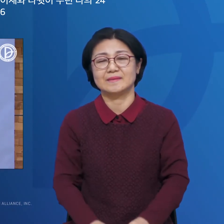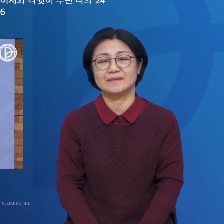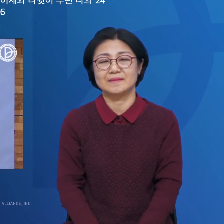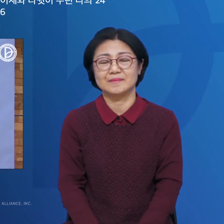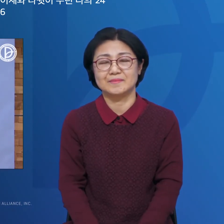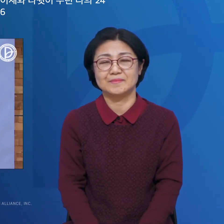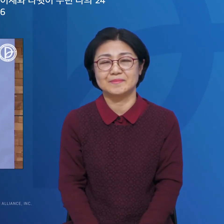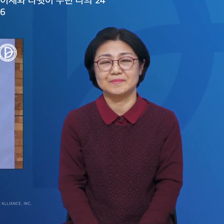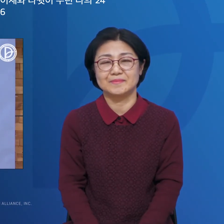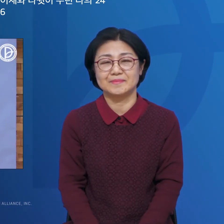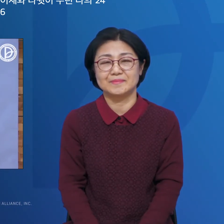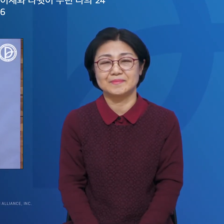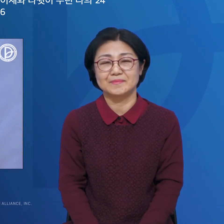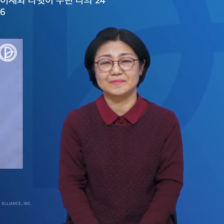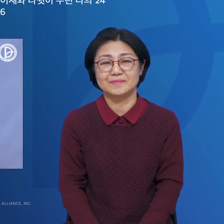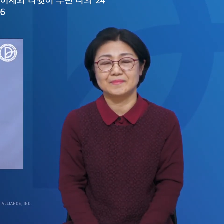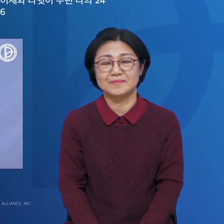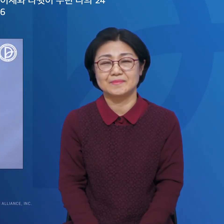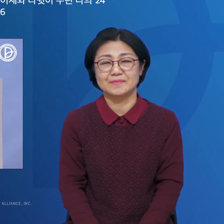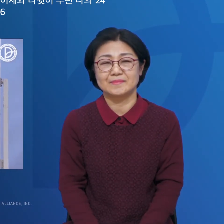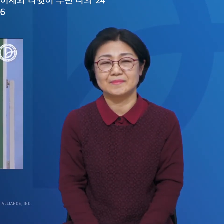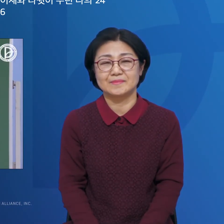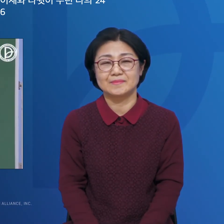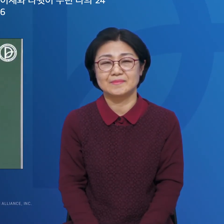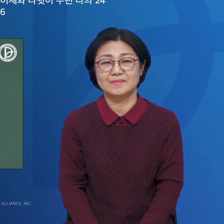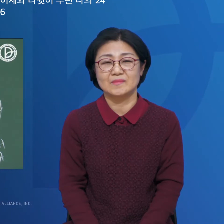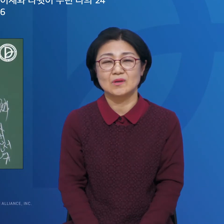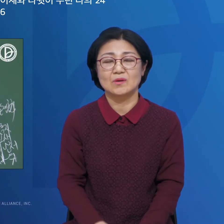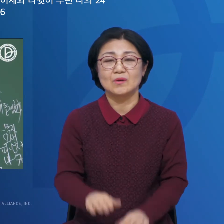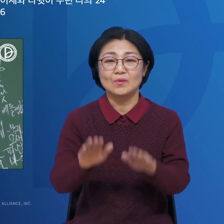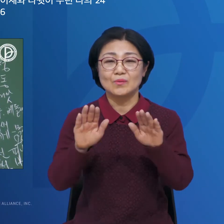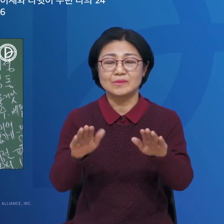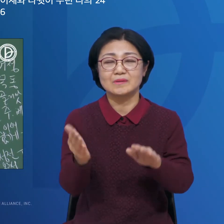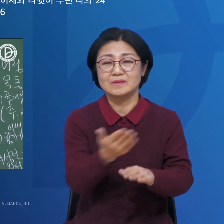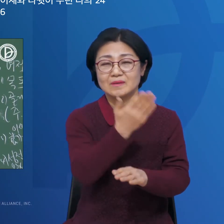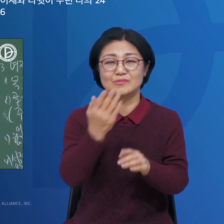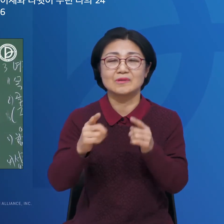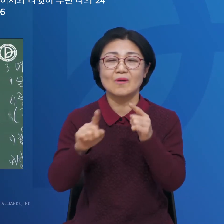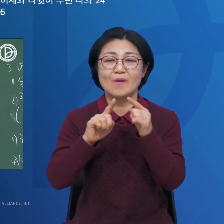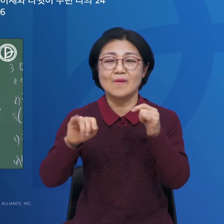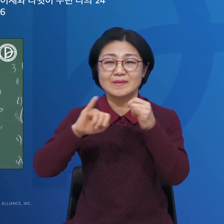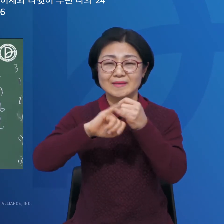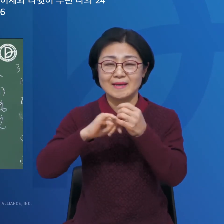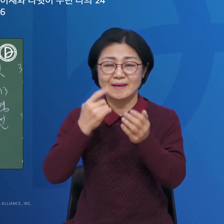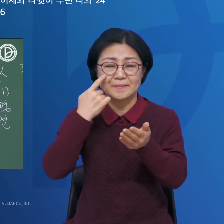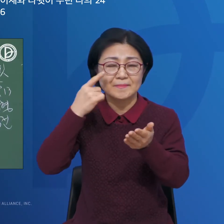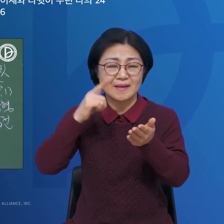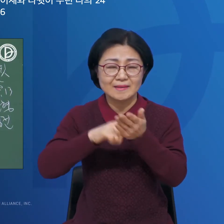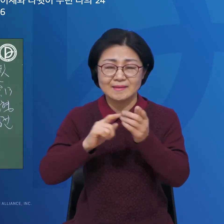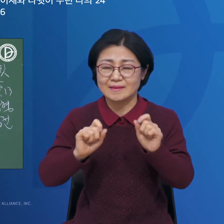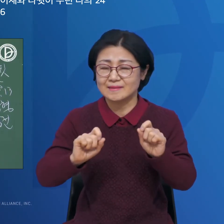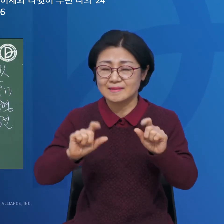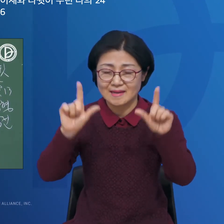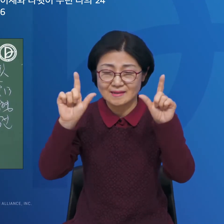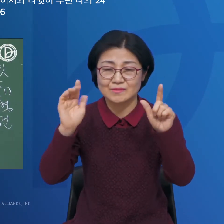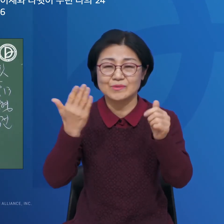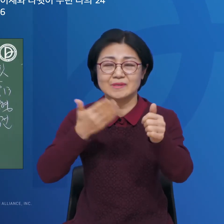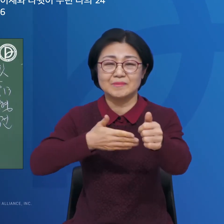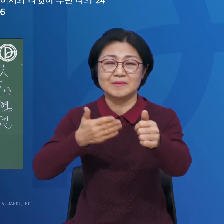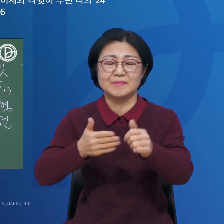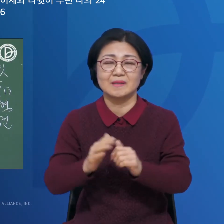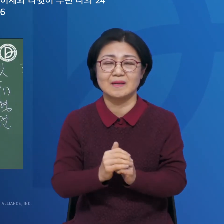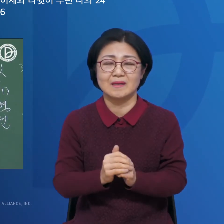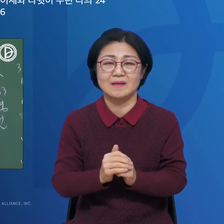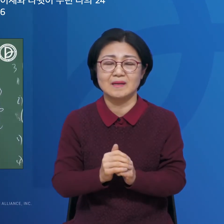important. 오늘 이 언약을 발견하는 날이 되어야 됩니다. May today be the day that you discover this covenant. 여러분이 이 언약을